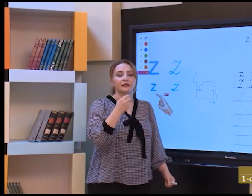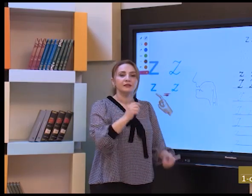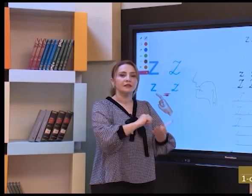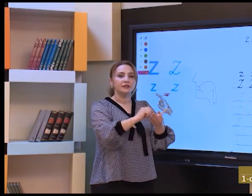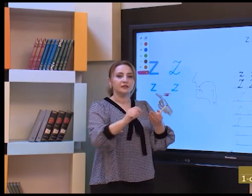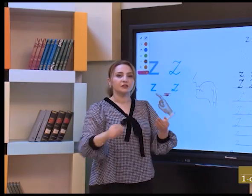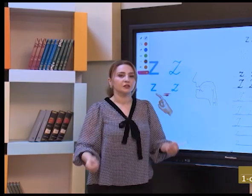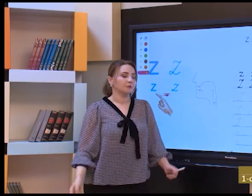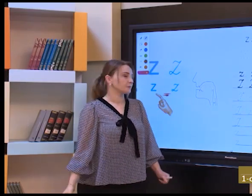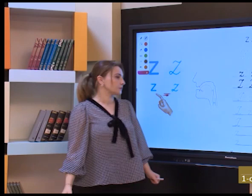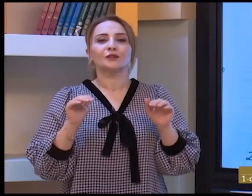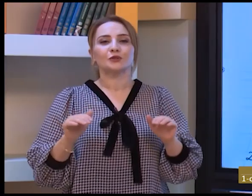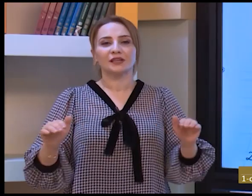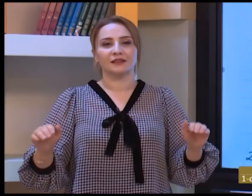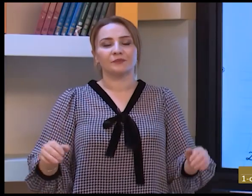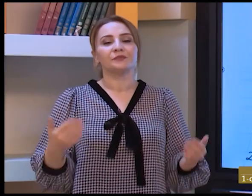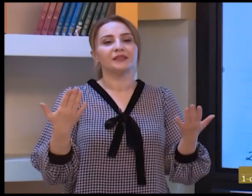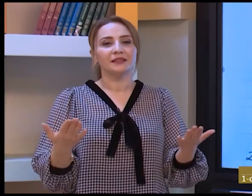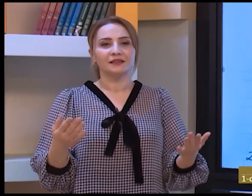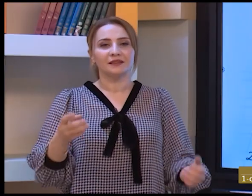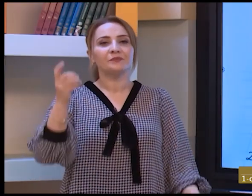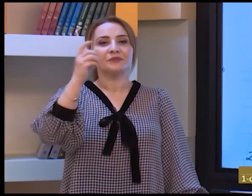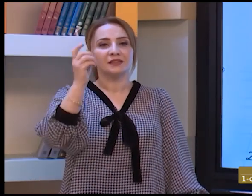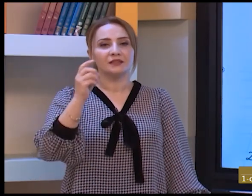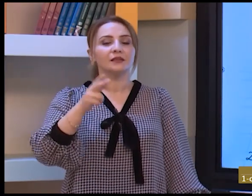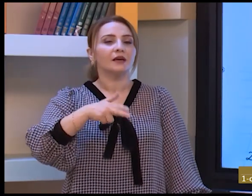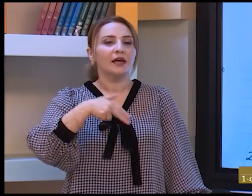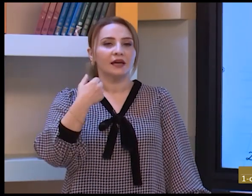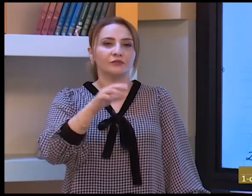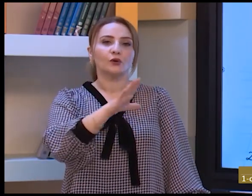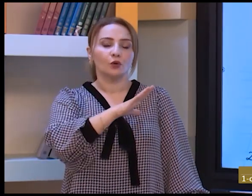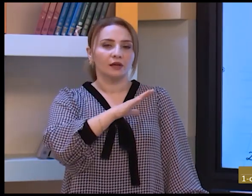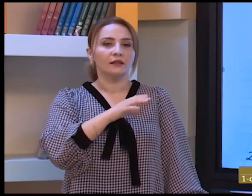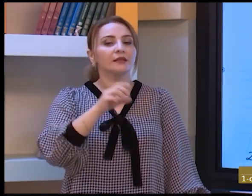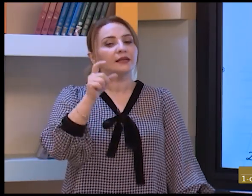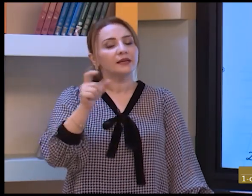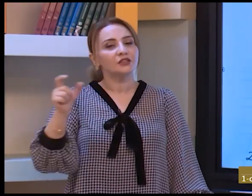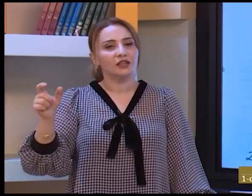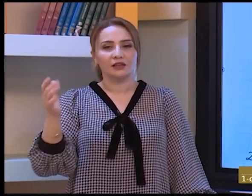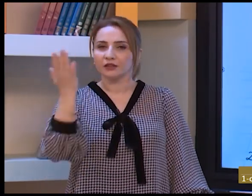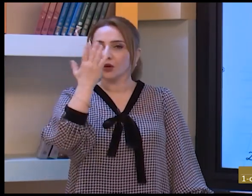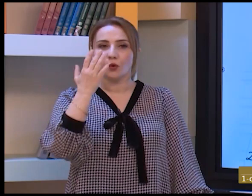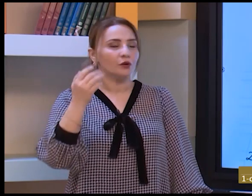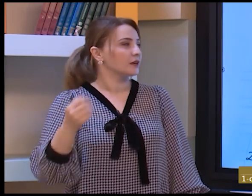hərflərinin yazılışı. Uşaqlar, indi Z hərfi olan hecaları oxuyaq.